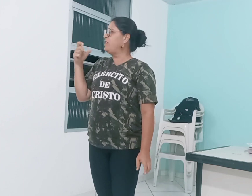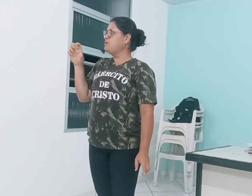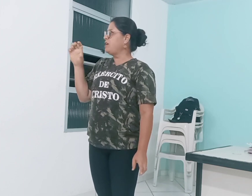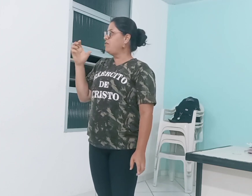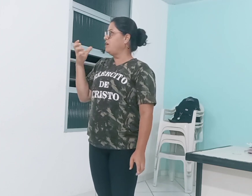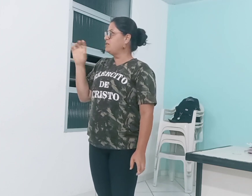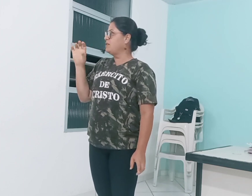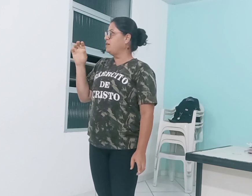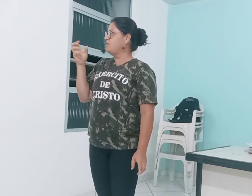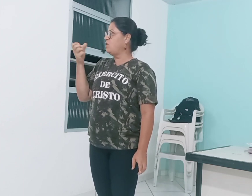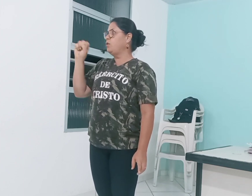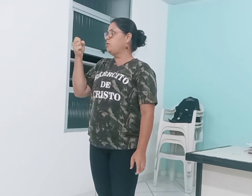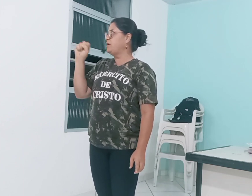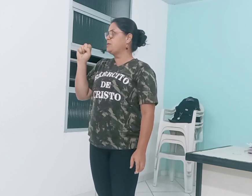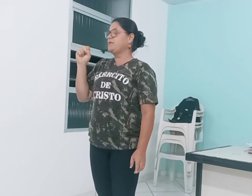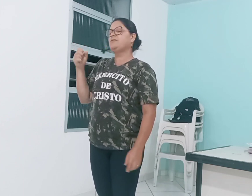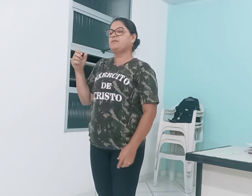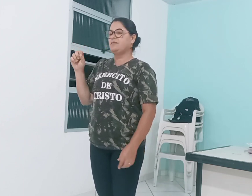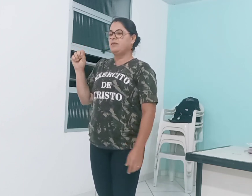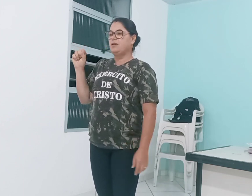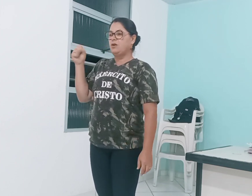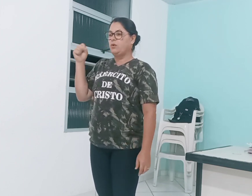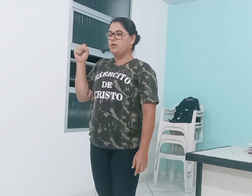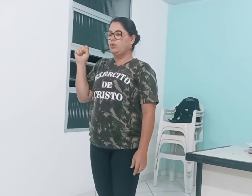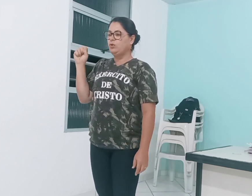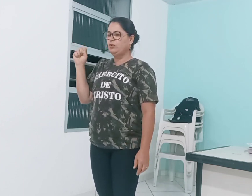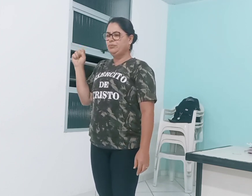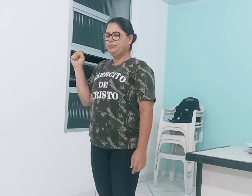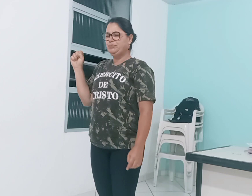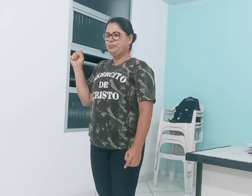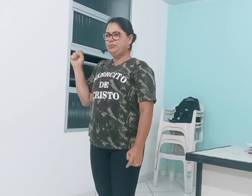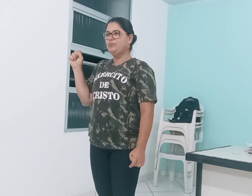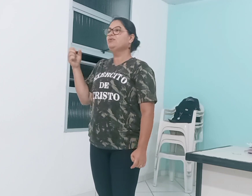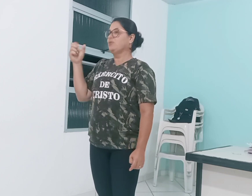fazer zero antes, né? Vamos sim. 8.